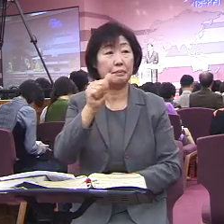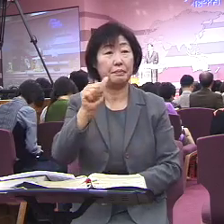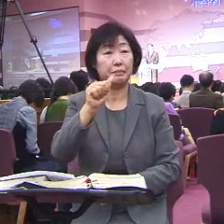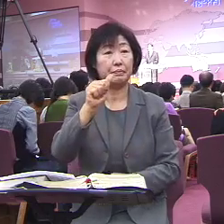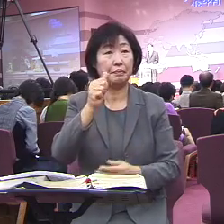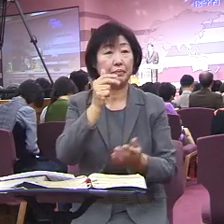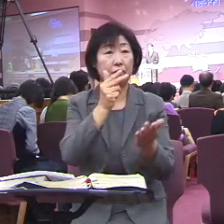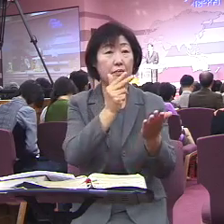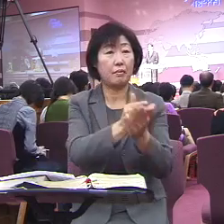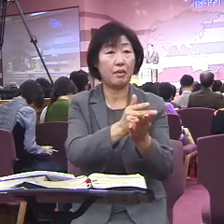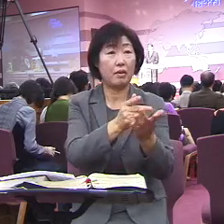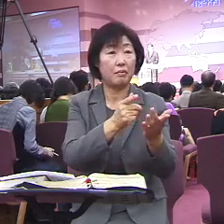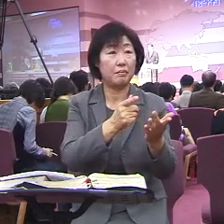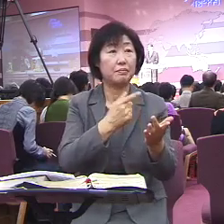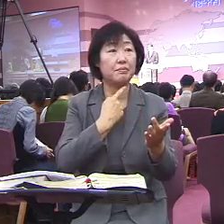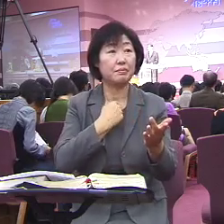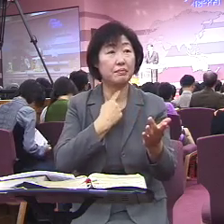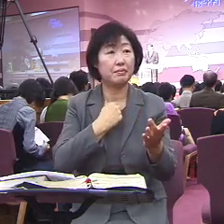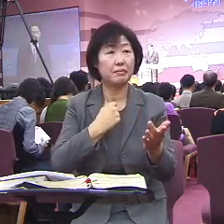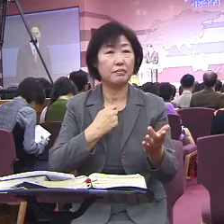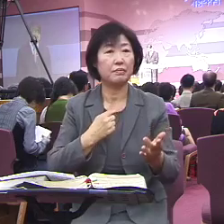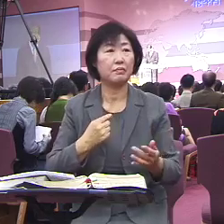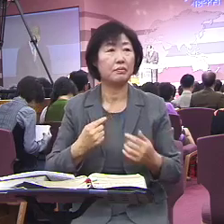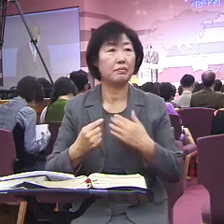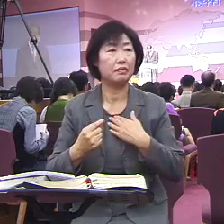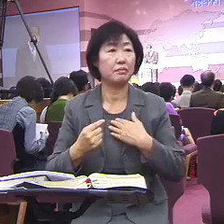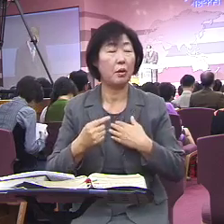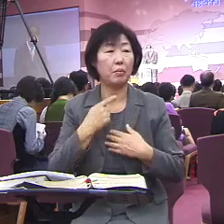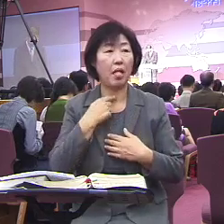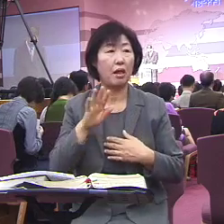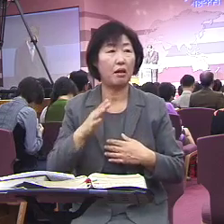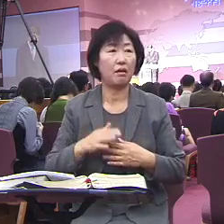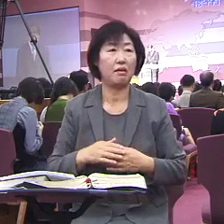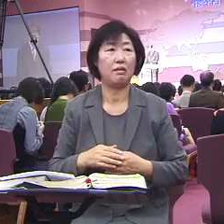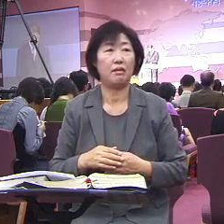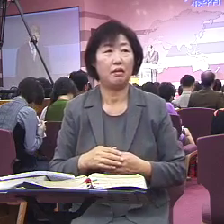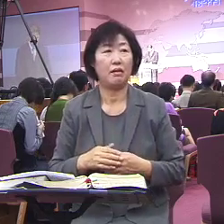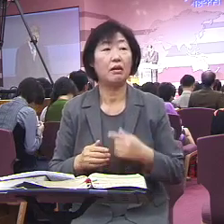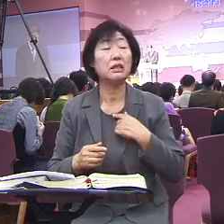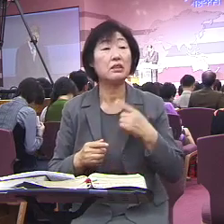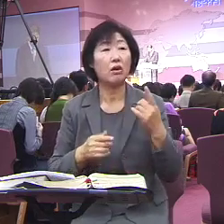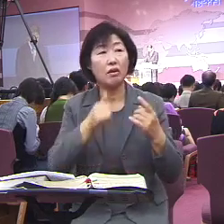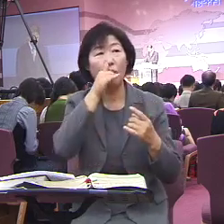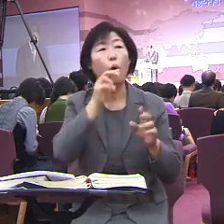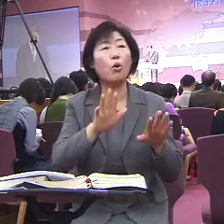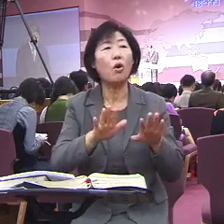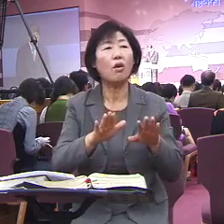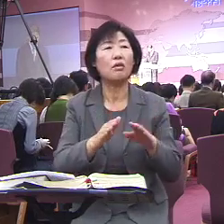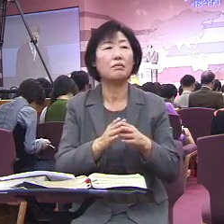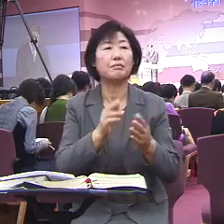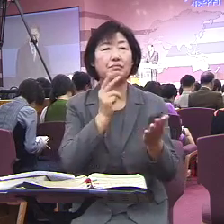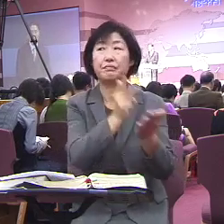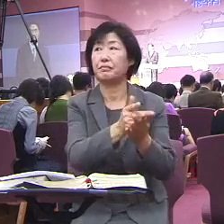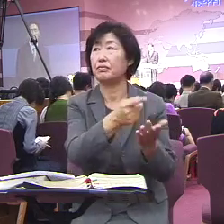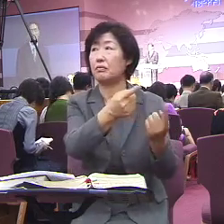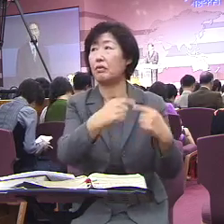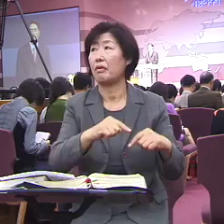제가 쓰신 분은 에날팜스에서 제가 하도록 하겠습니다. 부부가 함께 참여하는 제14기